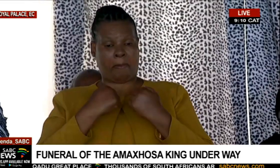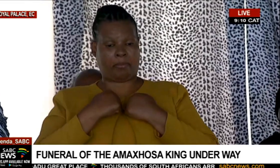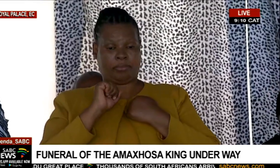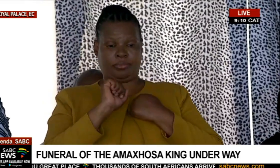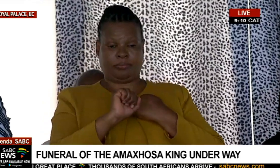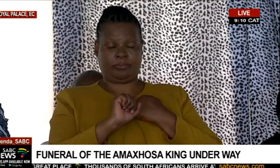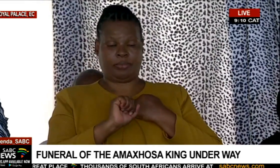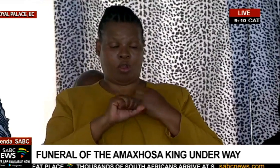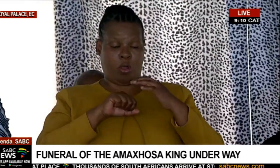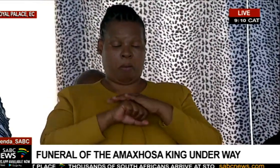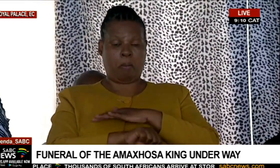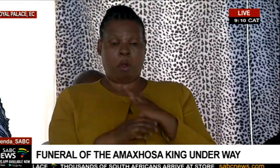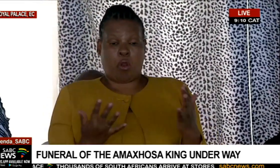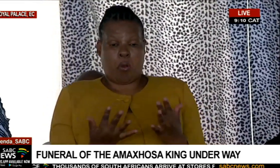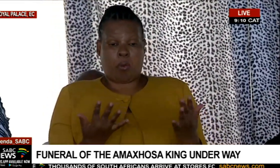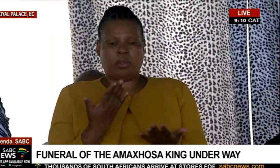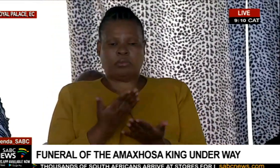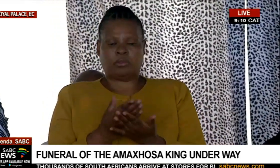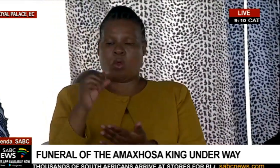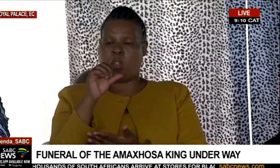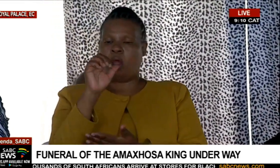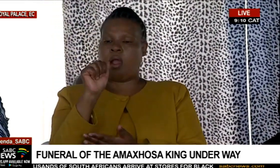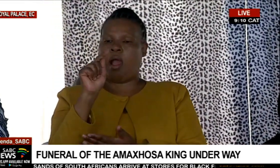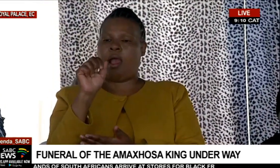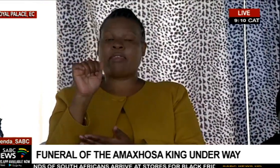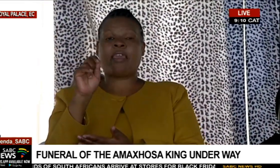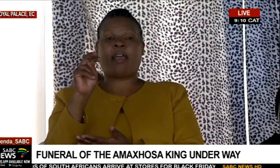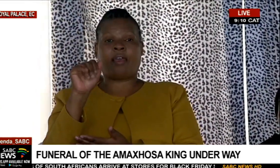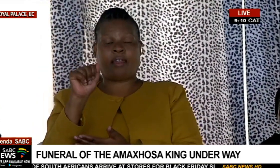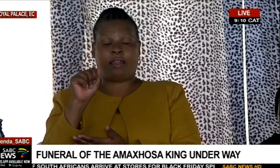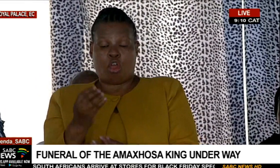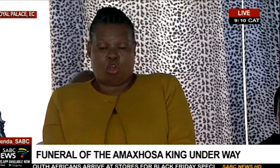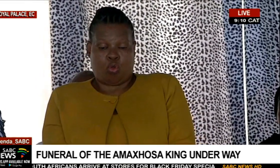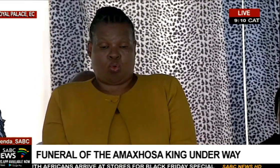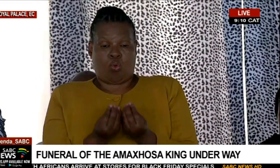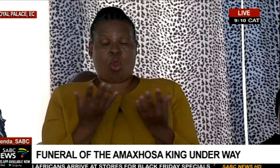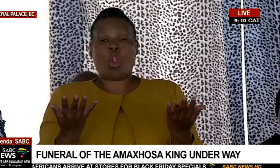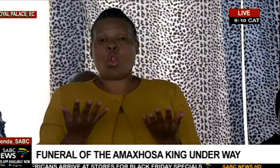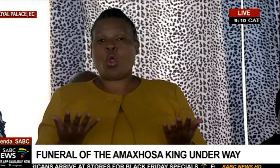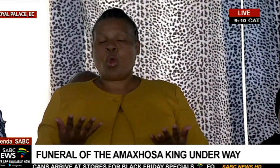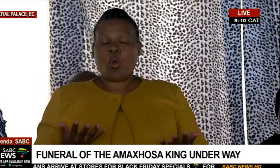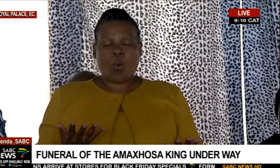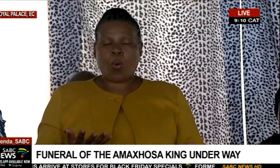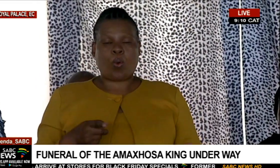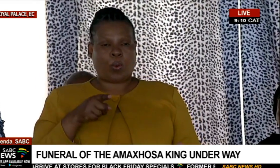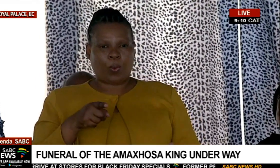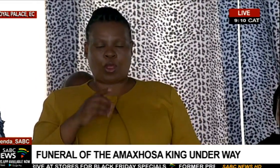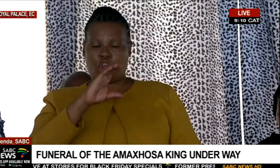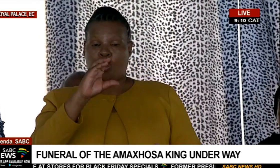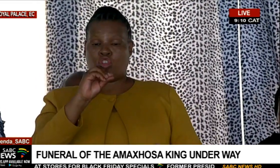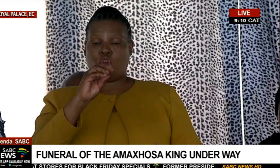wazalelwa kwibhoto elisenqadi kugatyana ukhulele kucofa ivaba nalapho ixikixwe waxovulwa